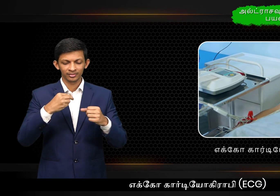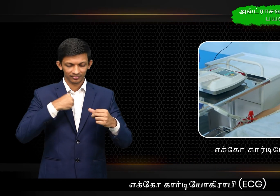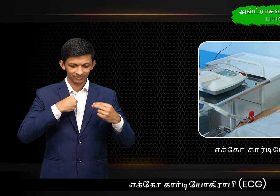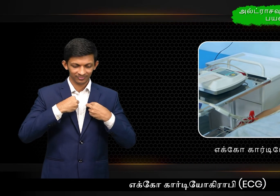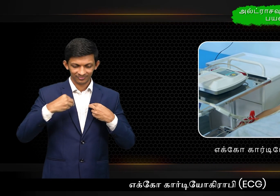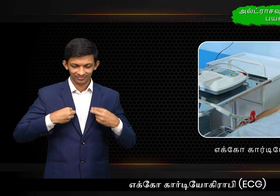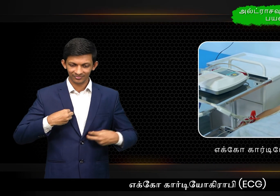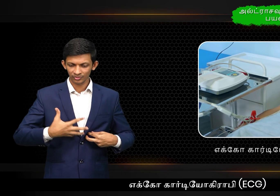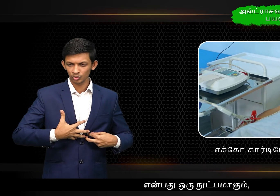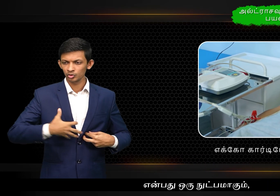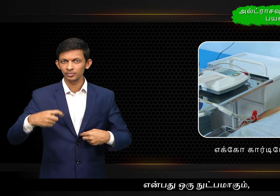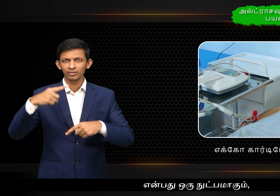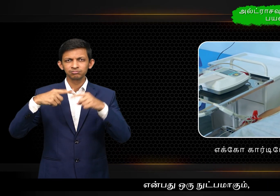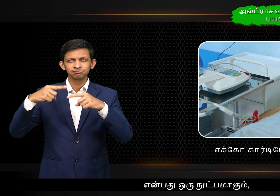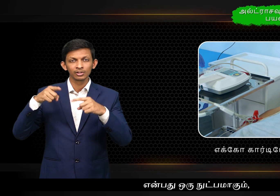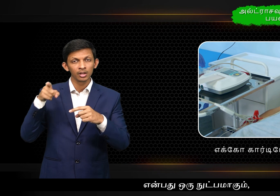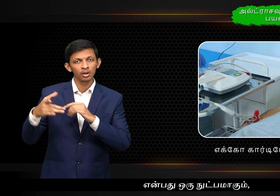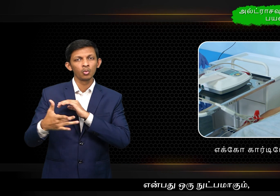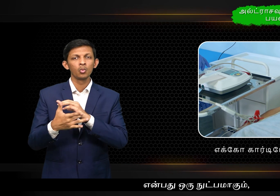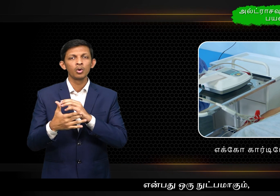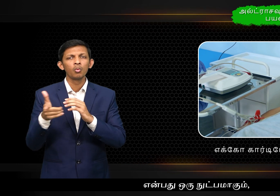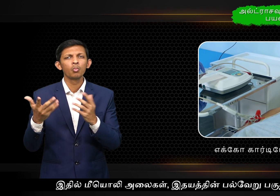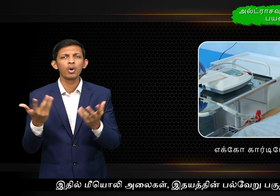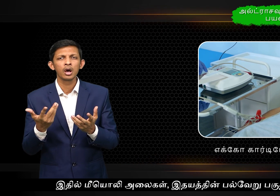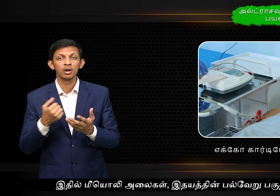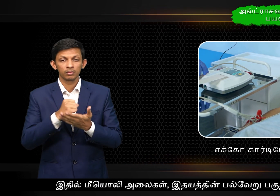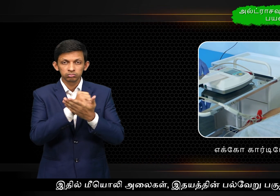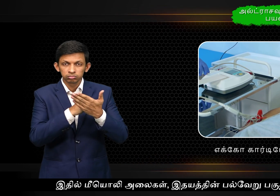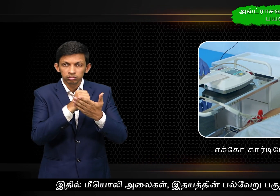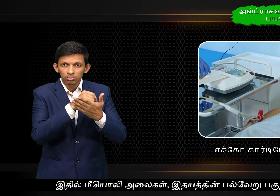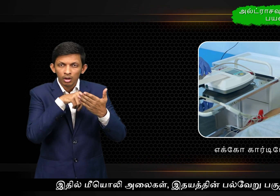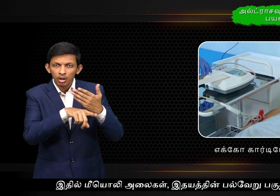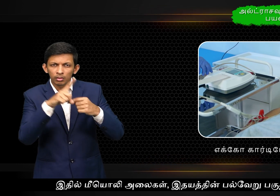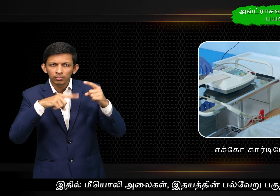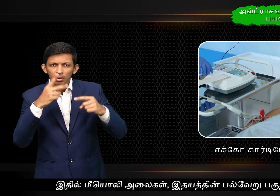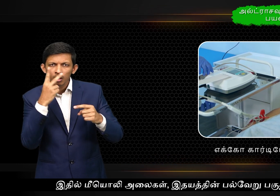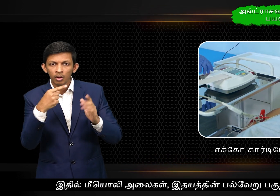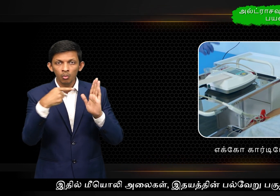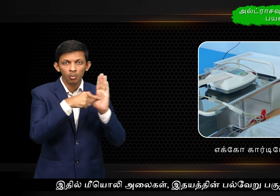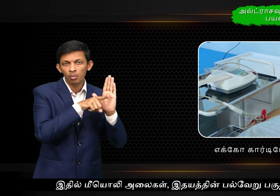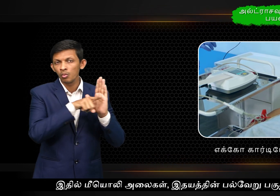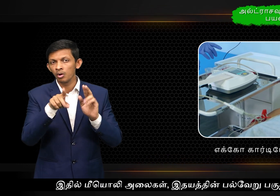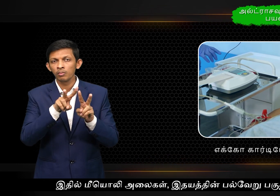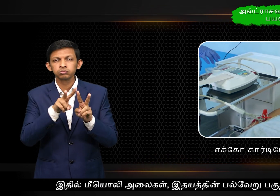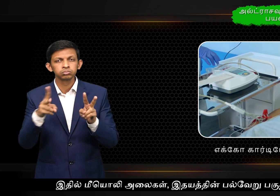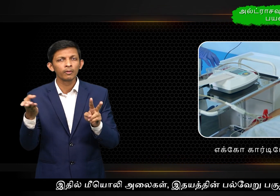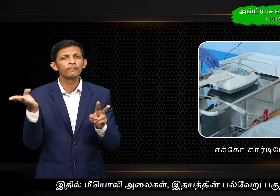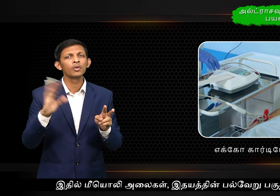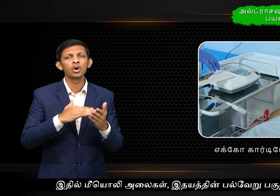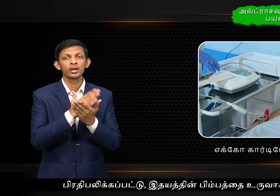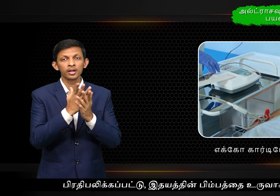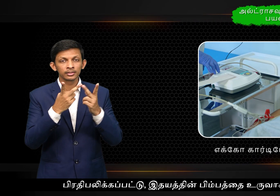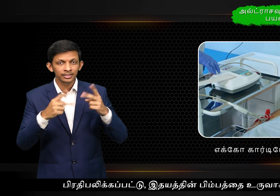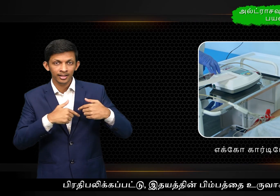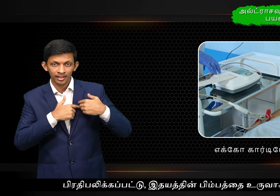எக்கோகார்டியோகிராஃபி அதாவது இசிஜி என்பது ஒரு நுட்பமாகும். இதில் மீயொலி அலைகள் இதயத்தின் பல்வேறு